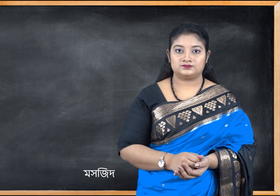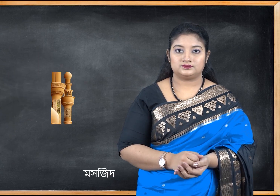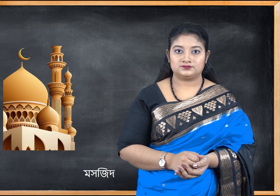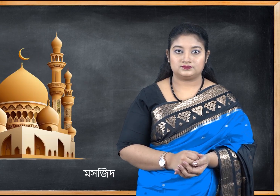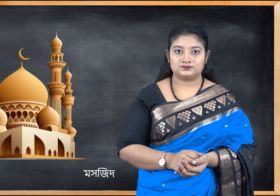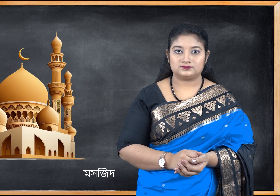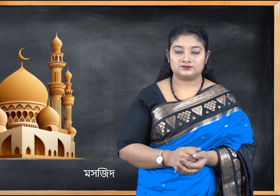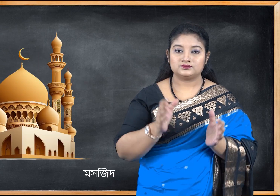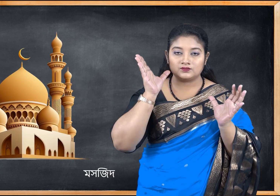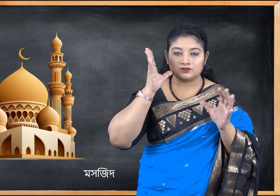মসজিদ,